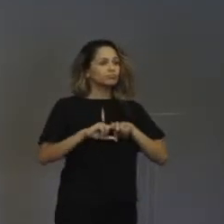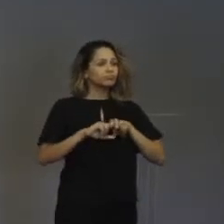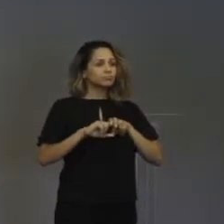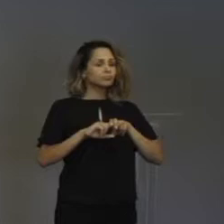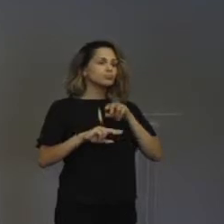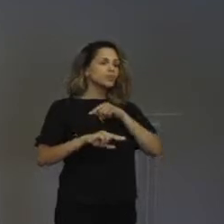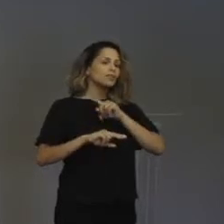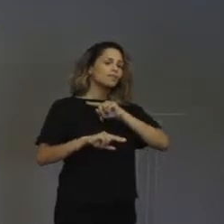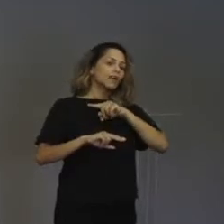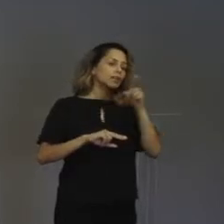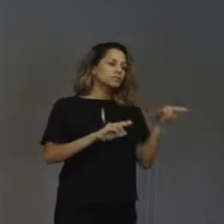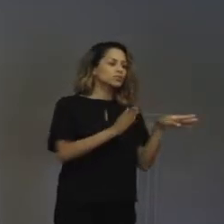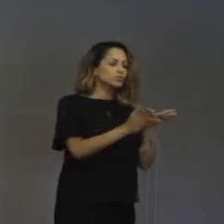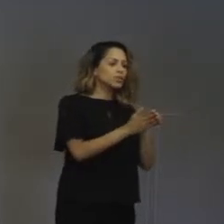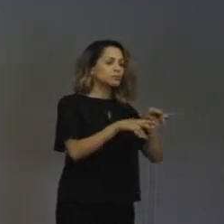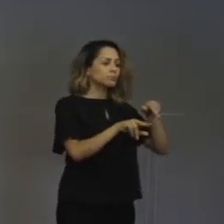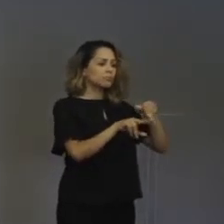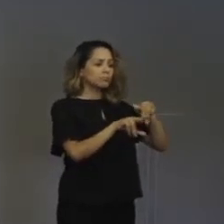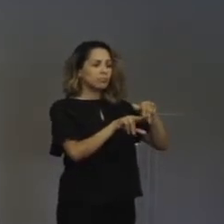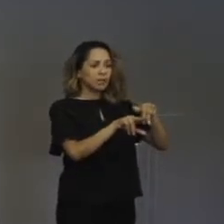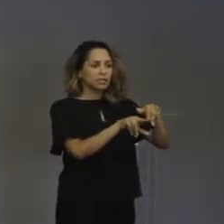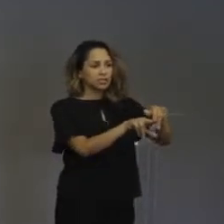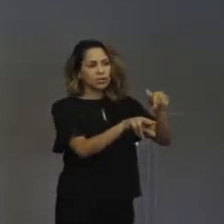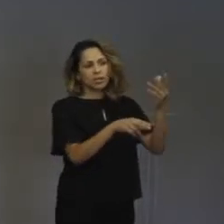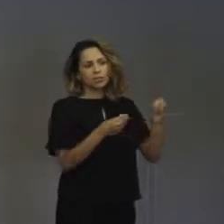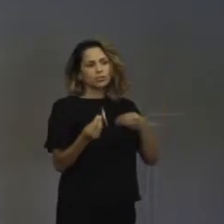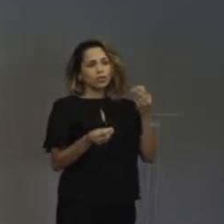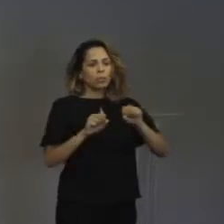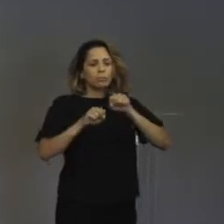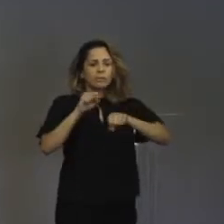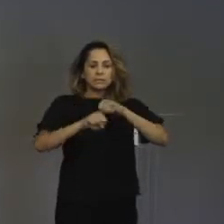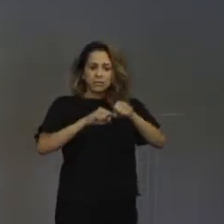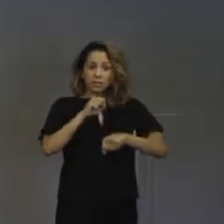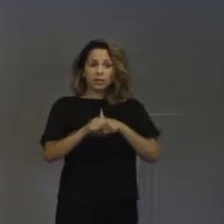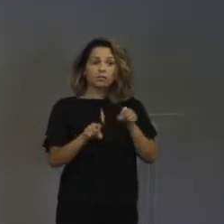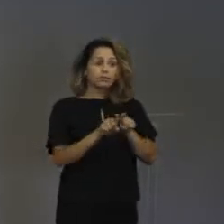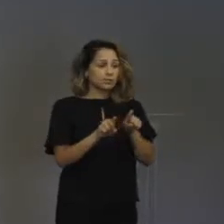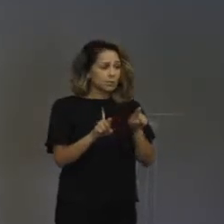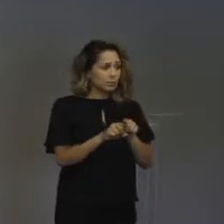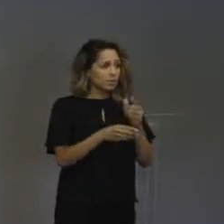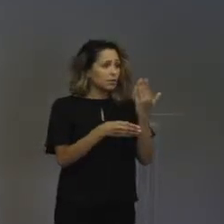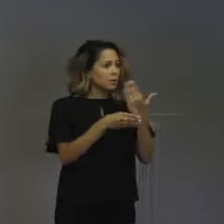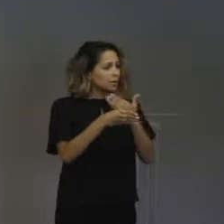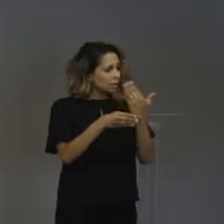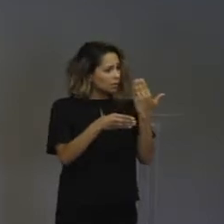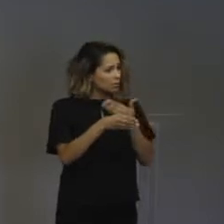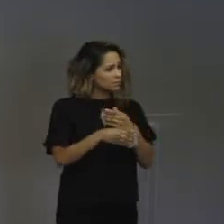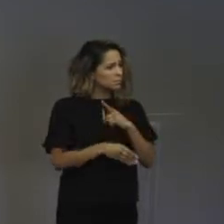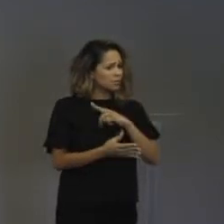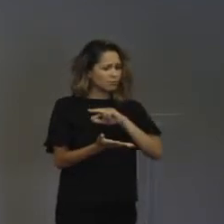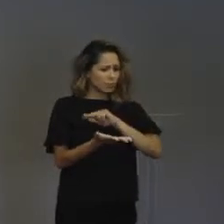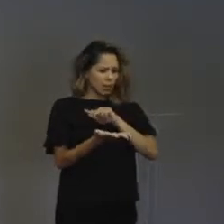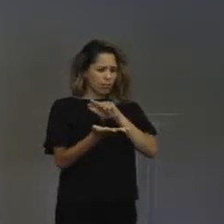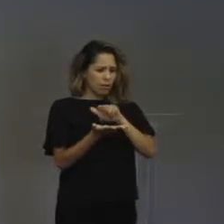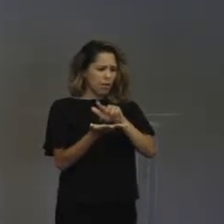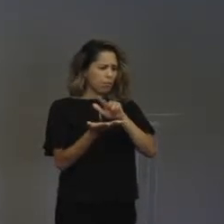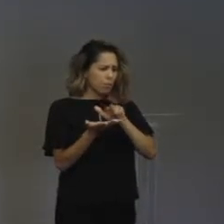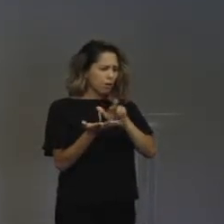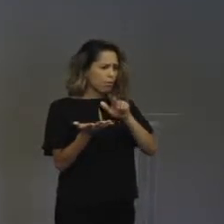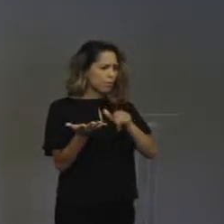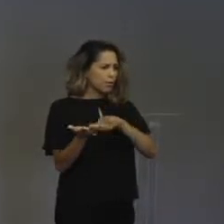bicicleta compartilhada, ou um táxi de bicicleta, que agora a gente tem em São Paulo, coisas desse tipo. E você vai vendo a cidade e você vai ter